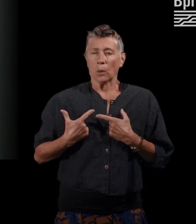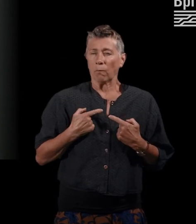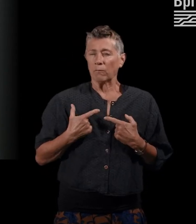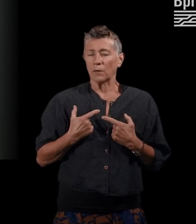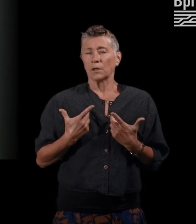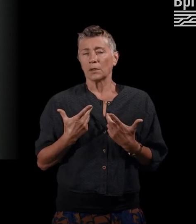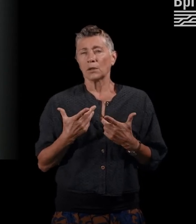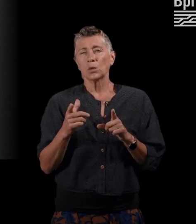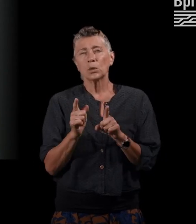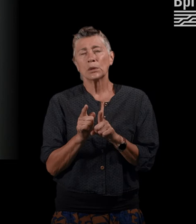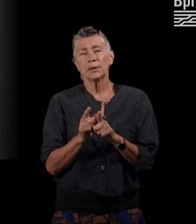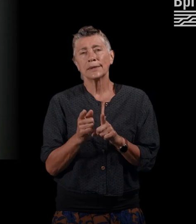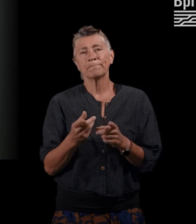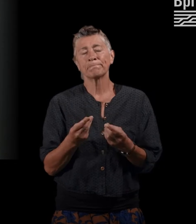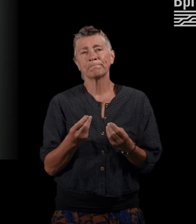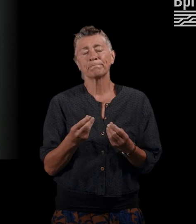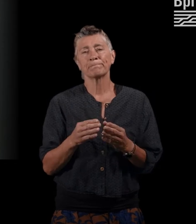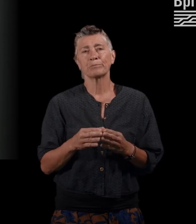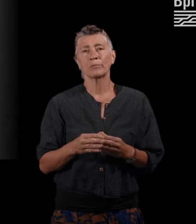Et puis, il y a aussi